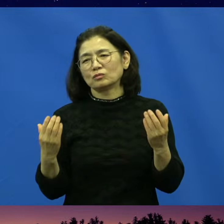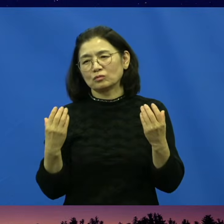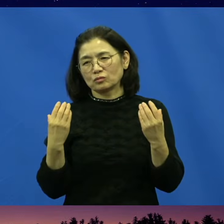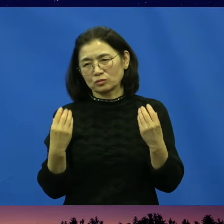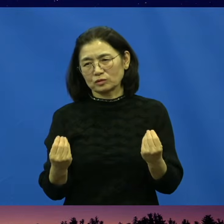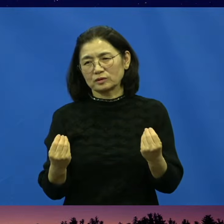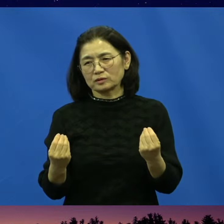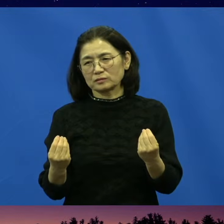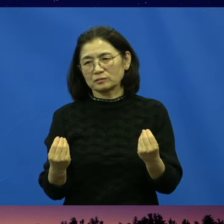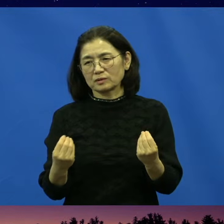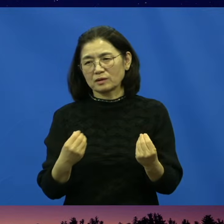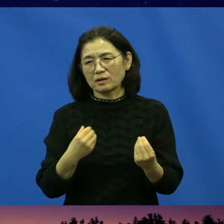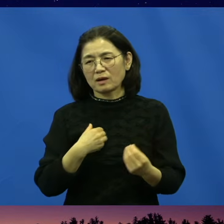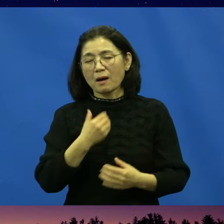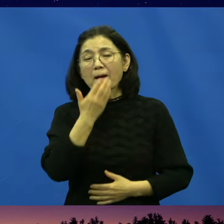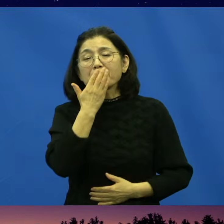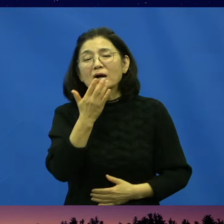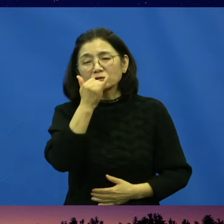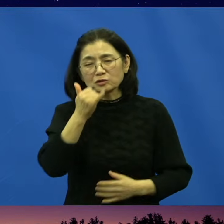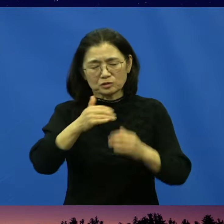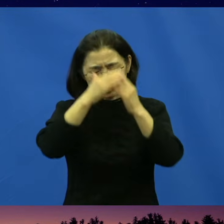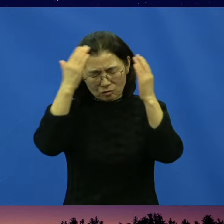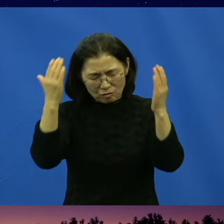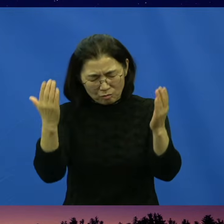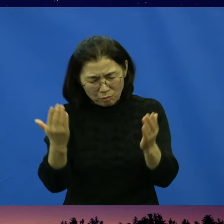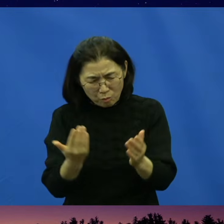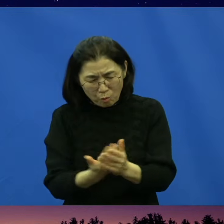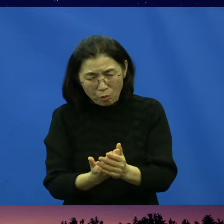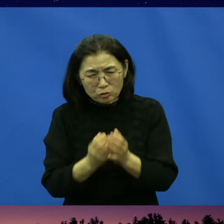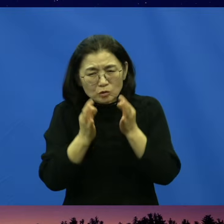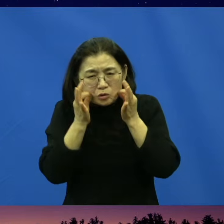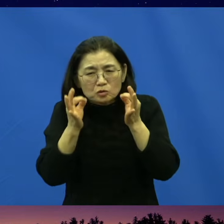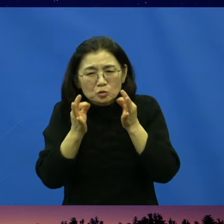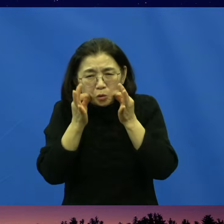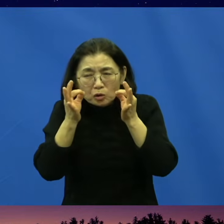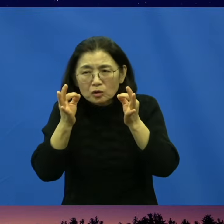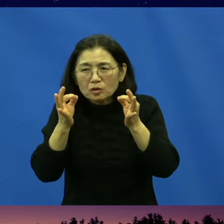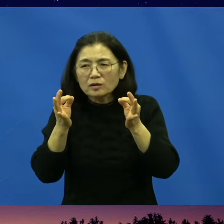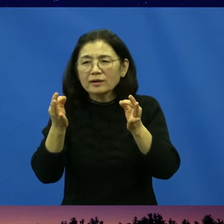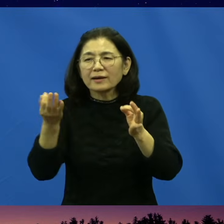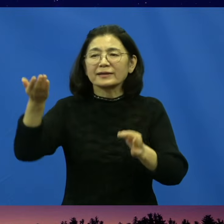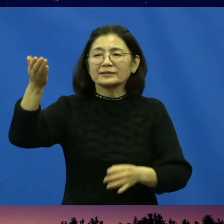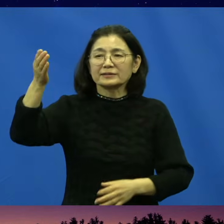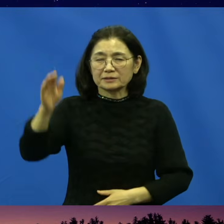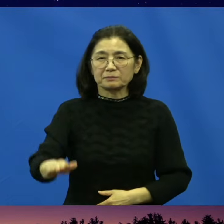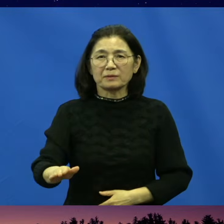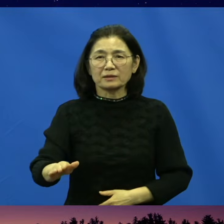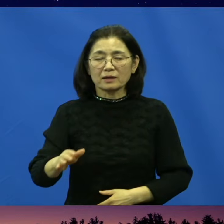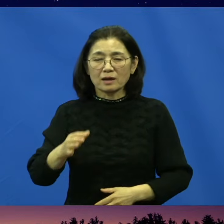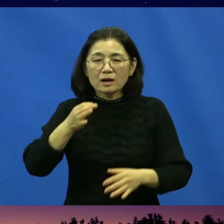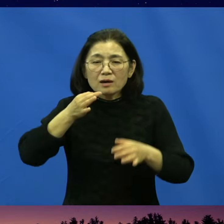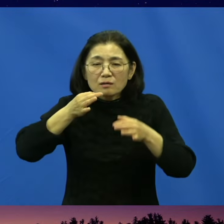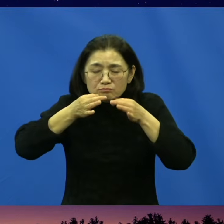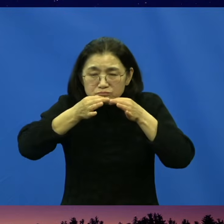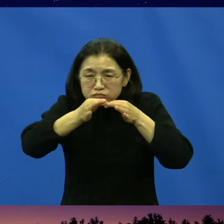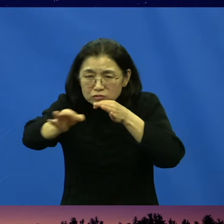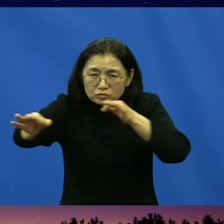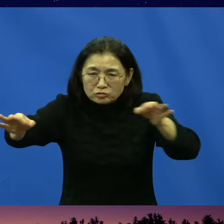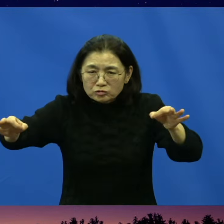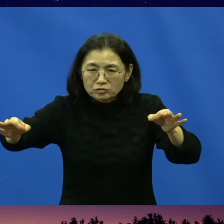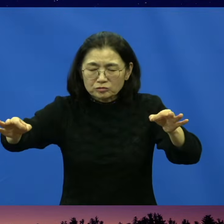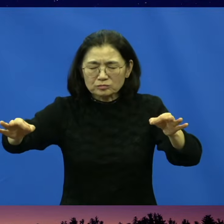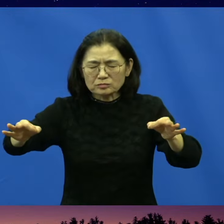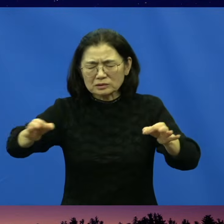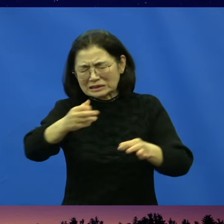비록 할 수 있는 거라고는 예수님을 외쳐서 부르는 것밖에 없었지만 그 부르짖음 속에 모든 것을 담아서 다